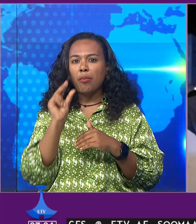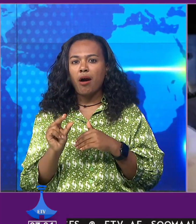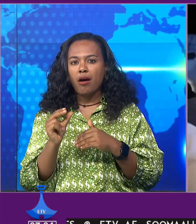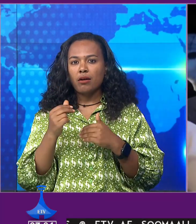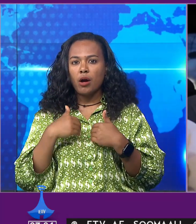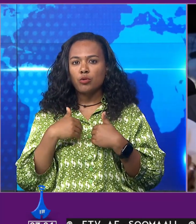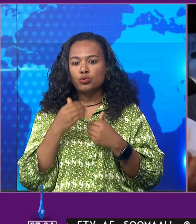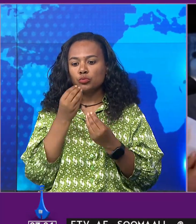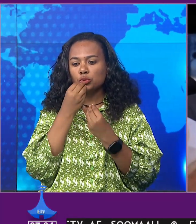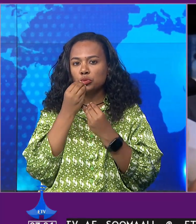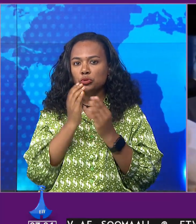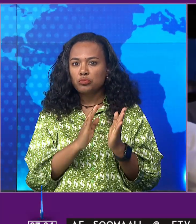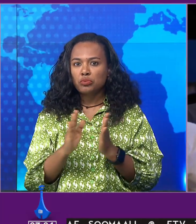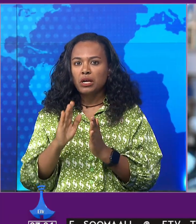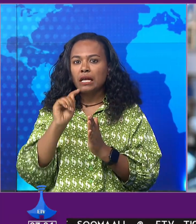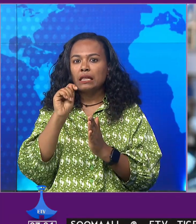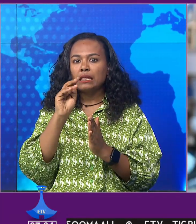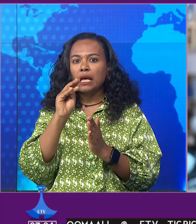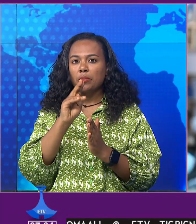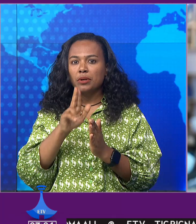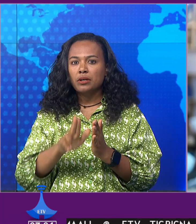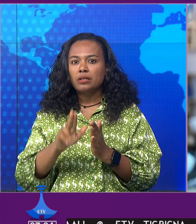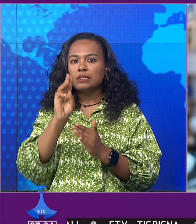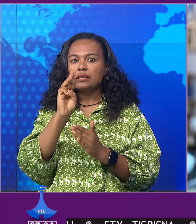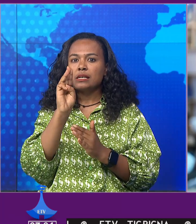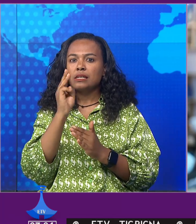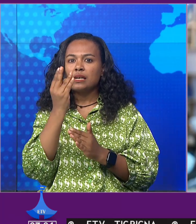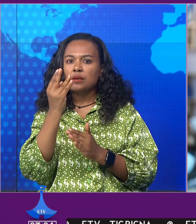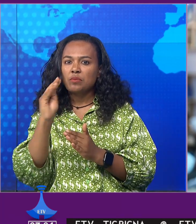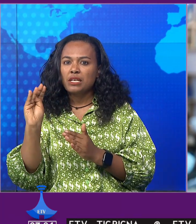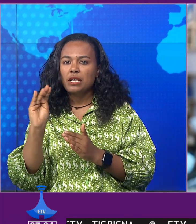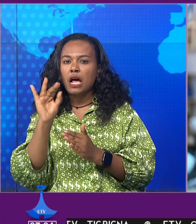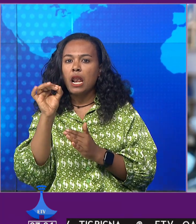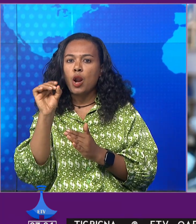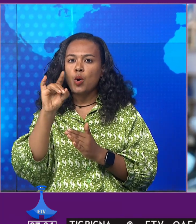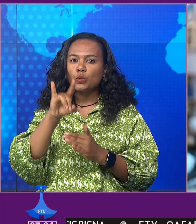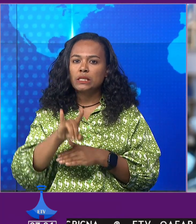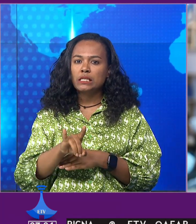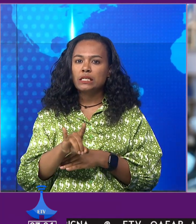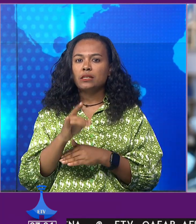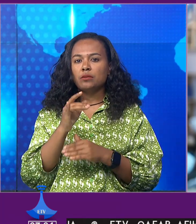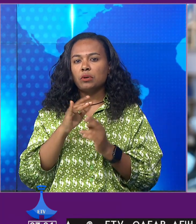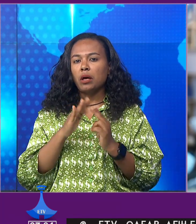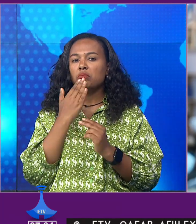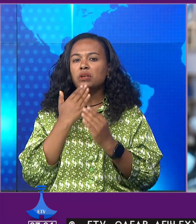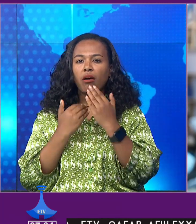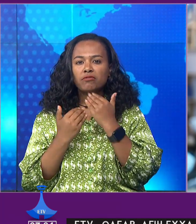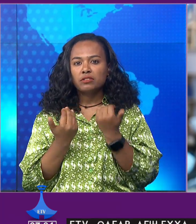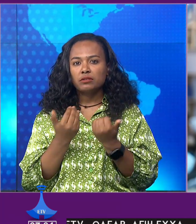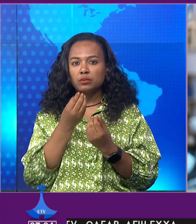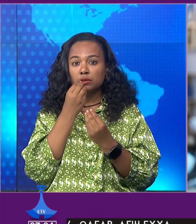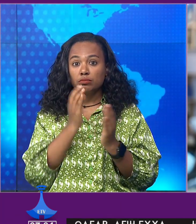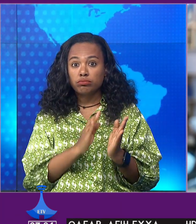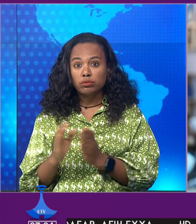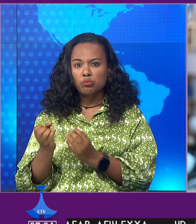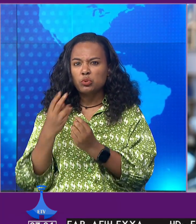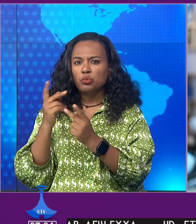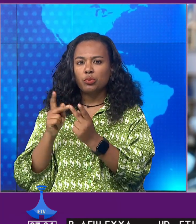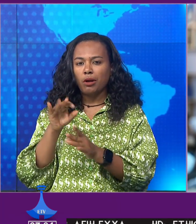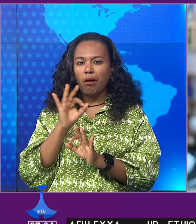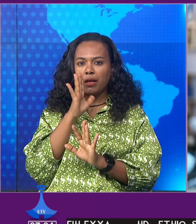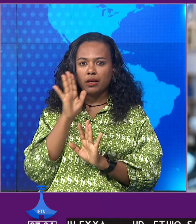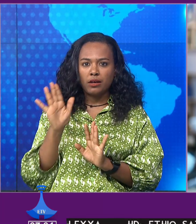ምግቦች ያዘጋጃሉ። ከተምር፣ ከሴሰሚ፣ ከለውዝ በጣም የሚጣፍጡ ምግቦች ያዘጋጃሉ። ብዙ ቦታ አይገኝም ይሄ።